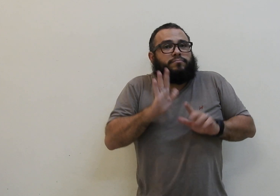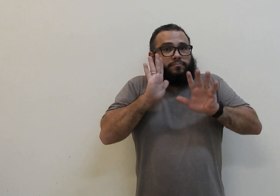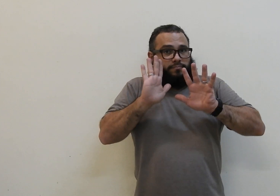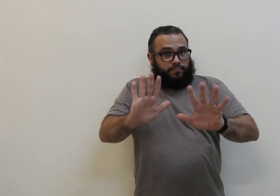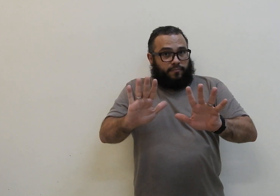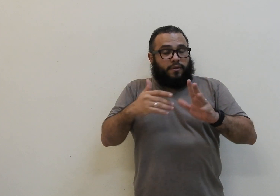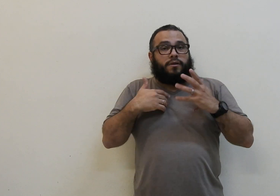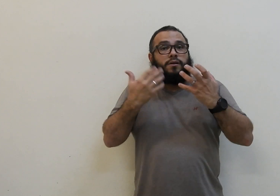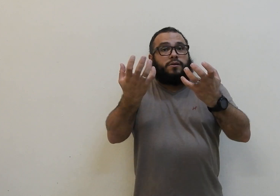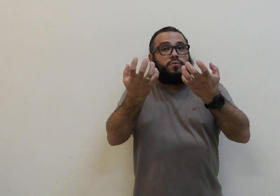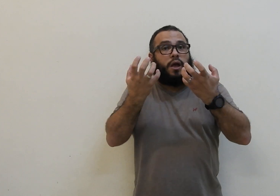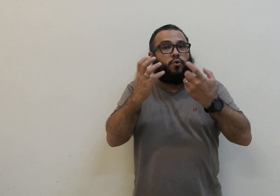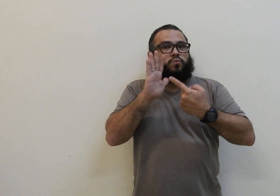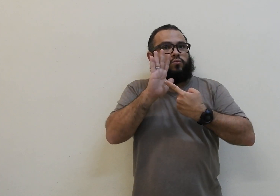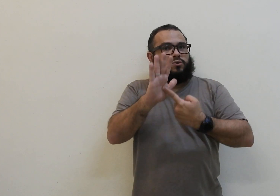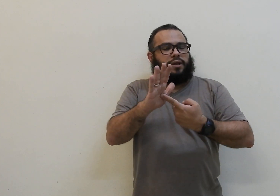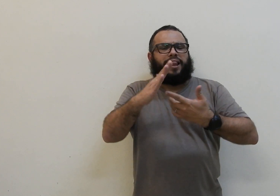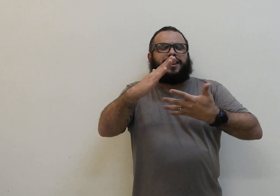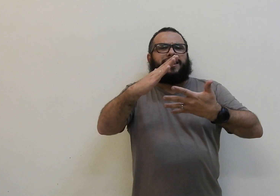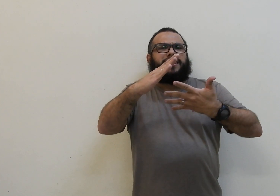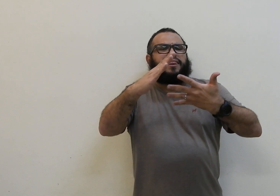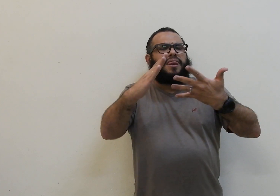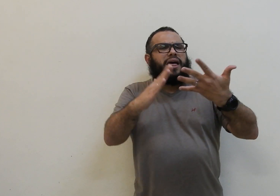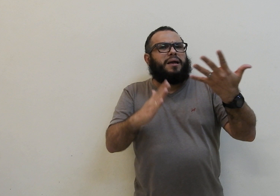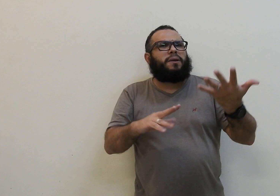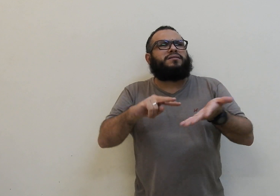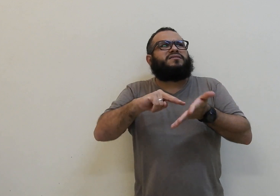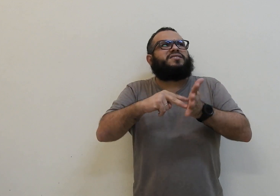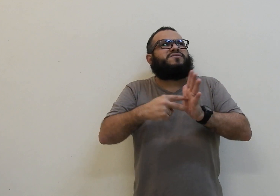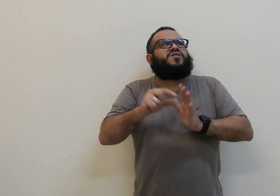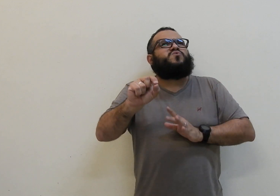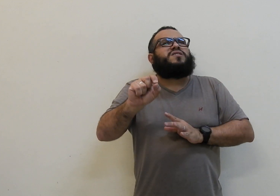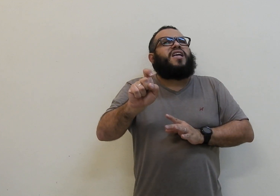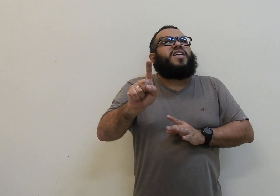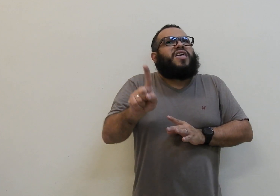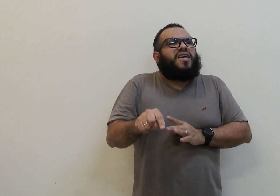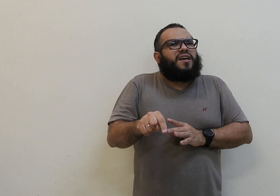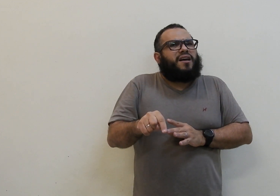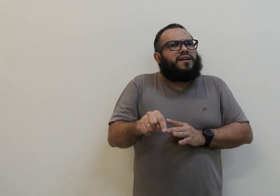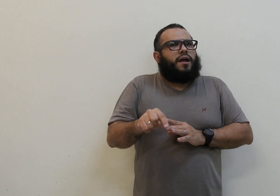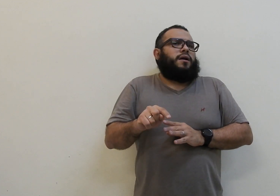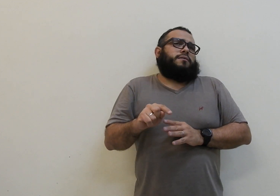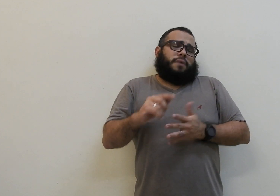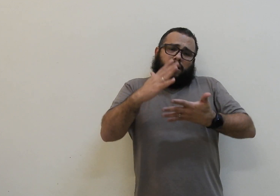não embasado, né? Algo de conhecimento leigo. Então, a gente vai abordar, de